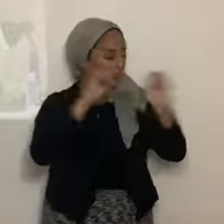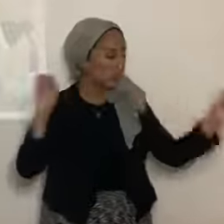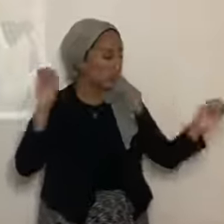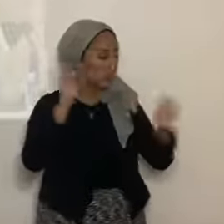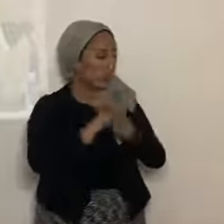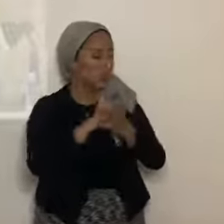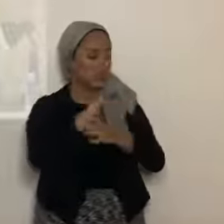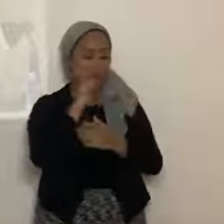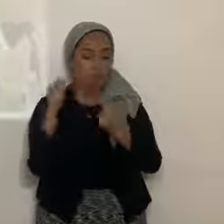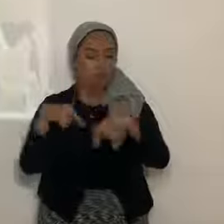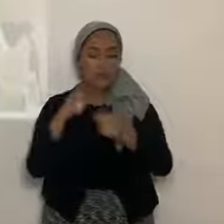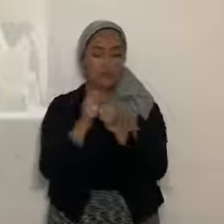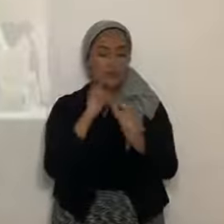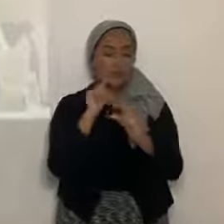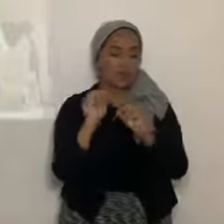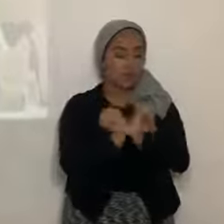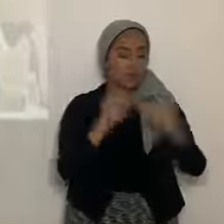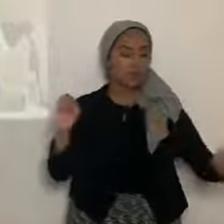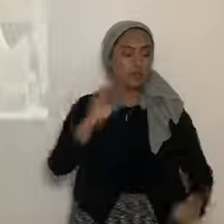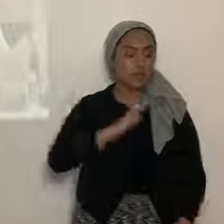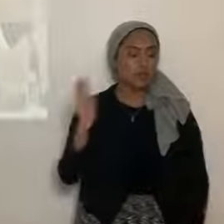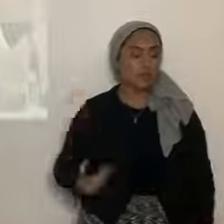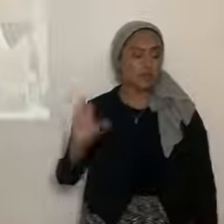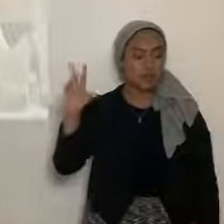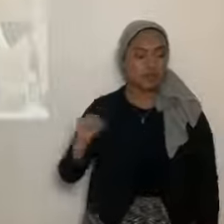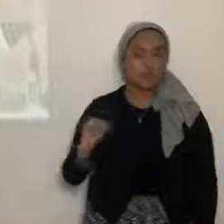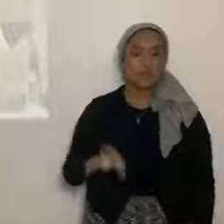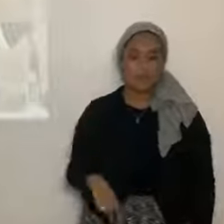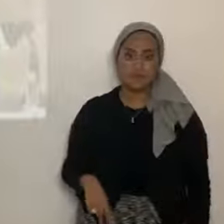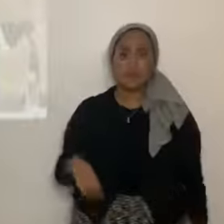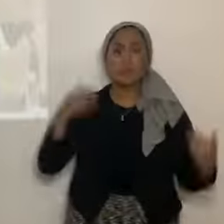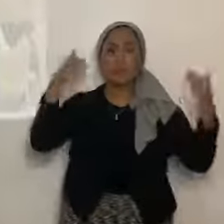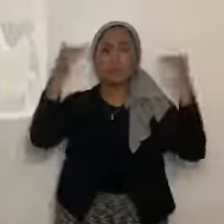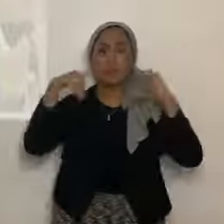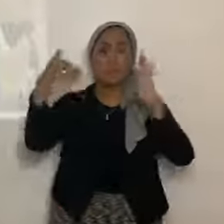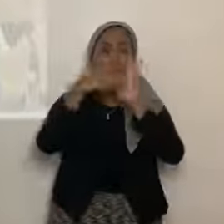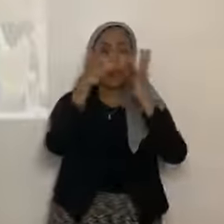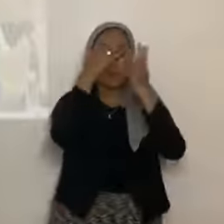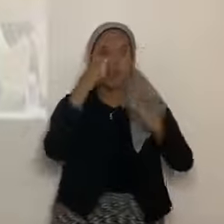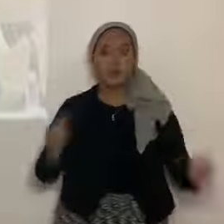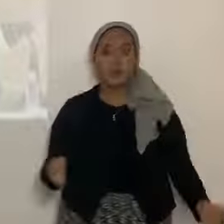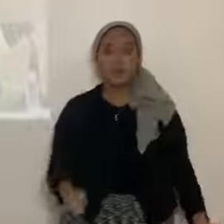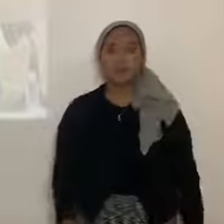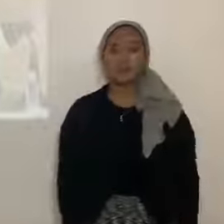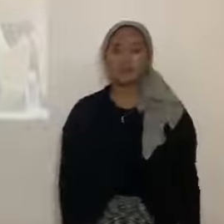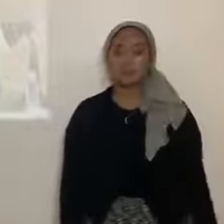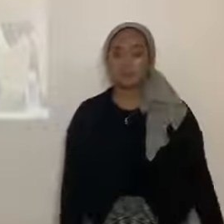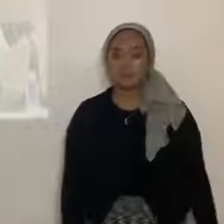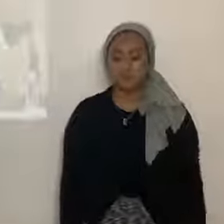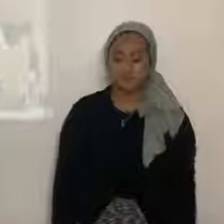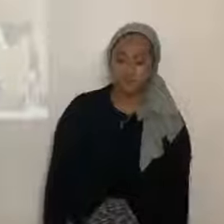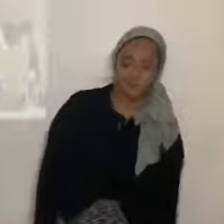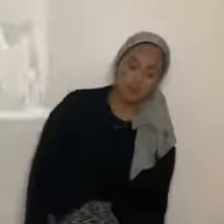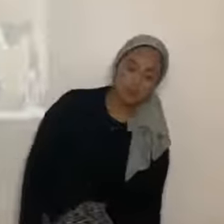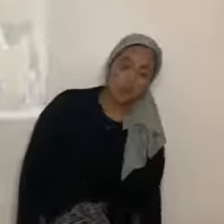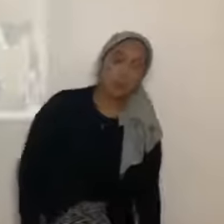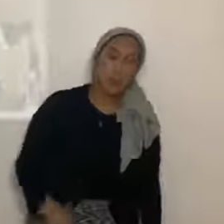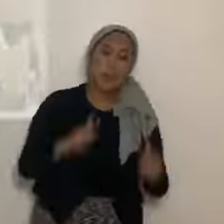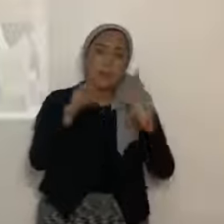con chismes. Punto siguiente que obstaculiza la sanidad. La persona no se sana si